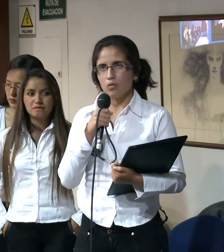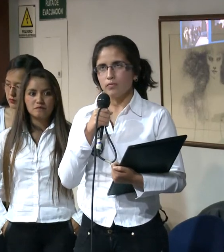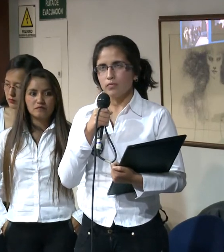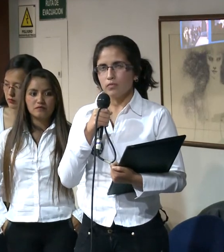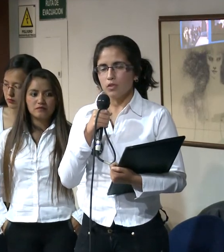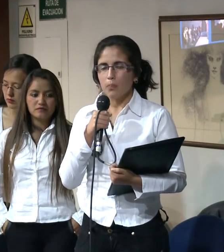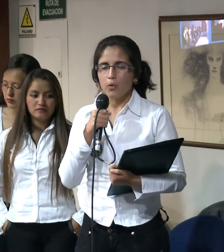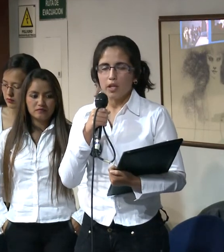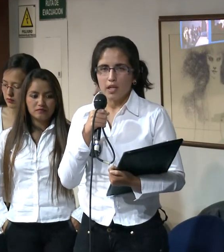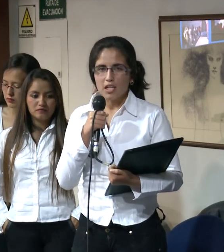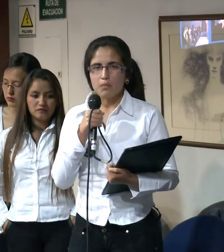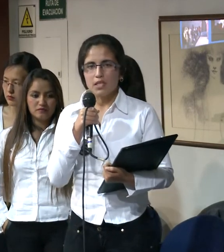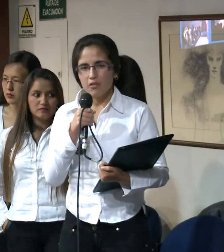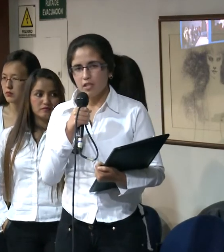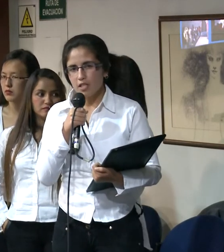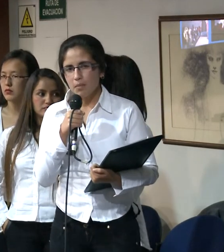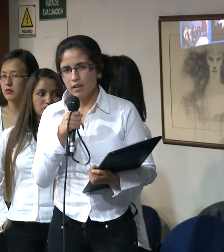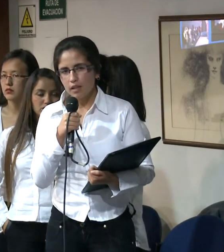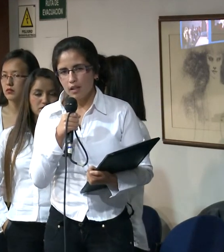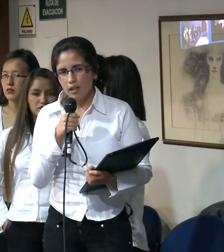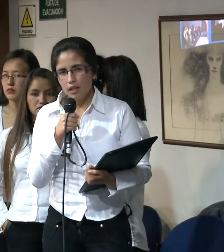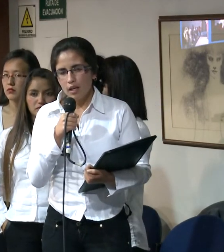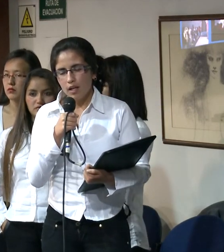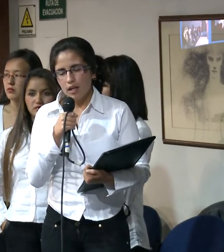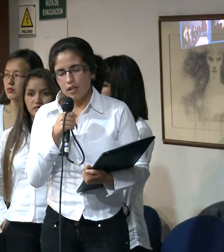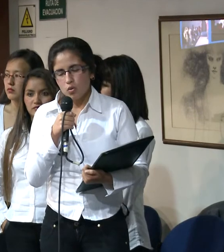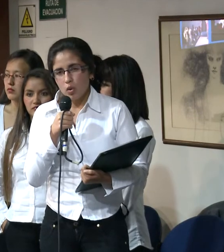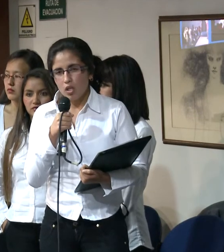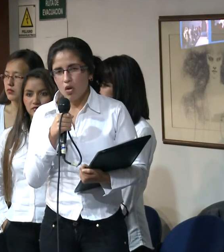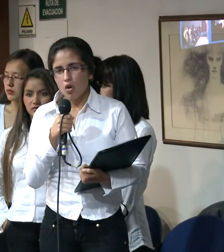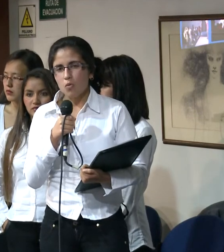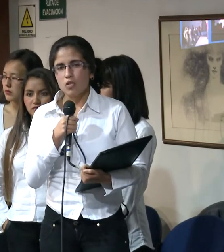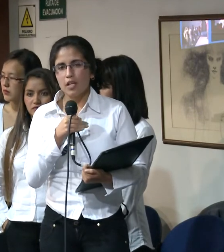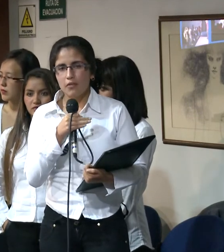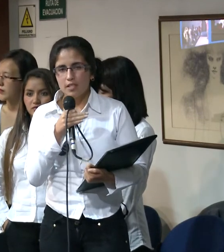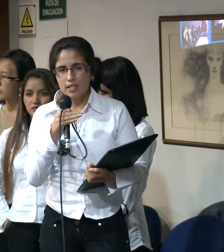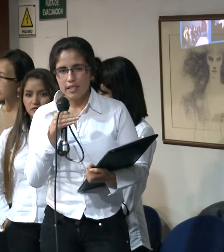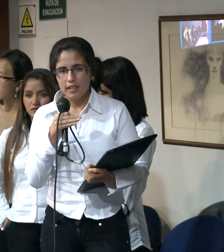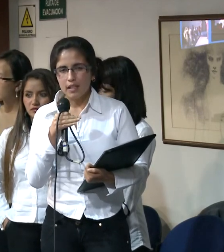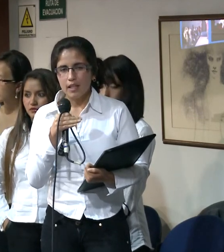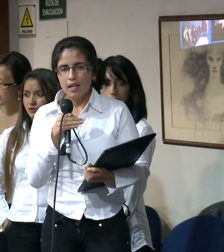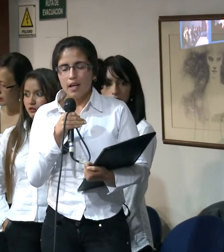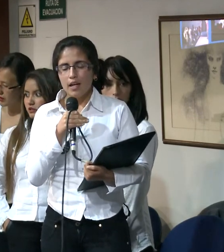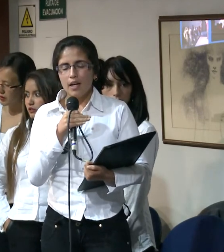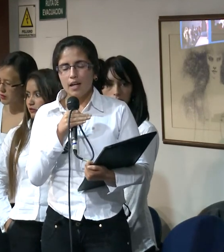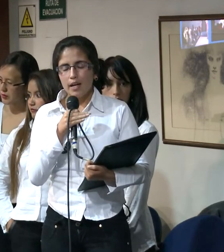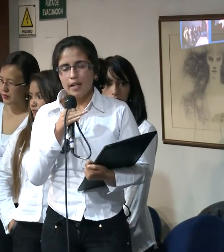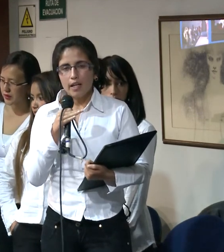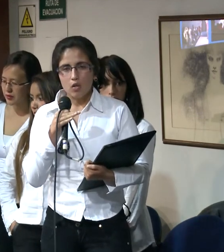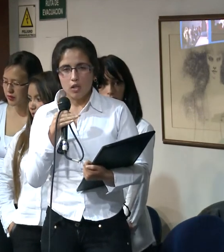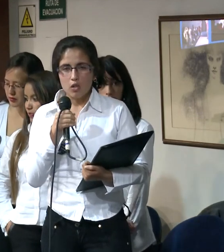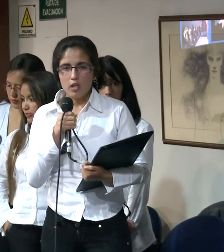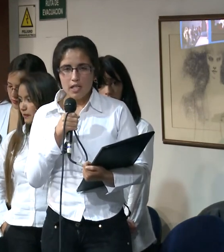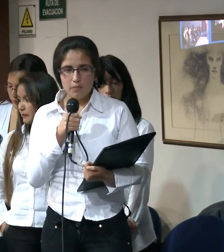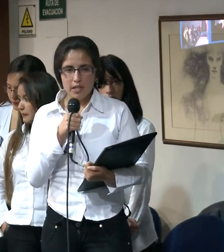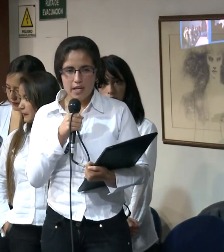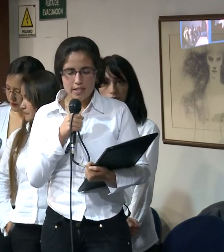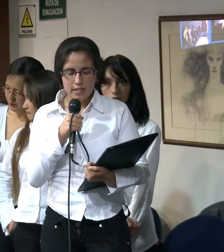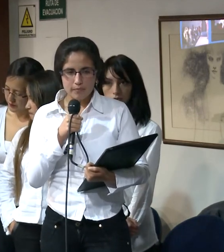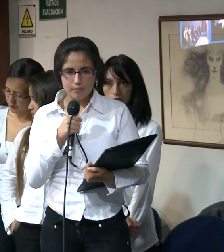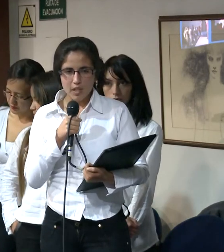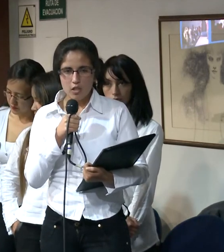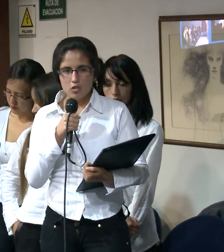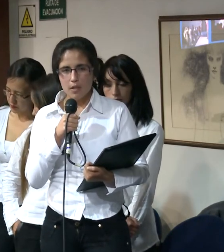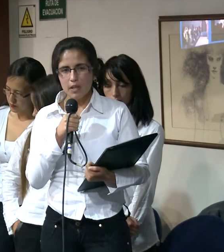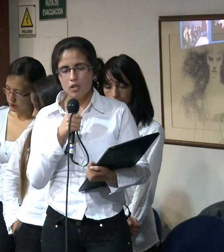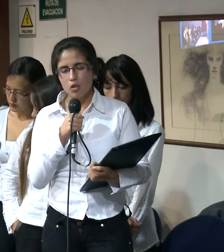cómo se puede expresar fácilmente su hijo, cómo se le facilita el recorrido y la